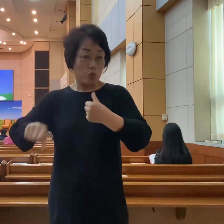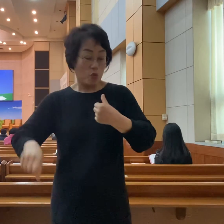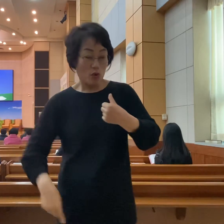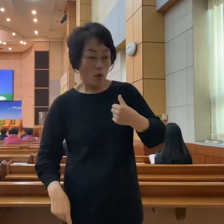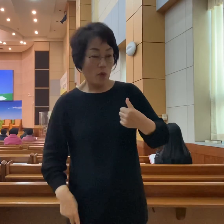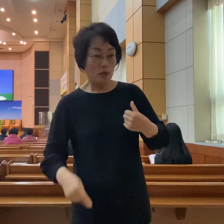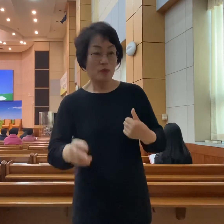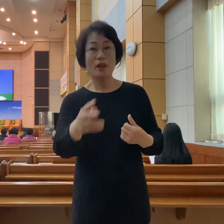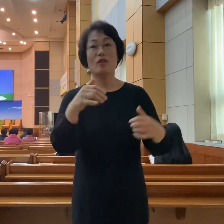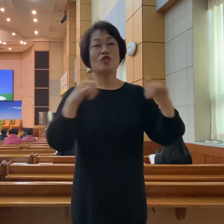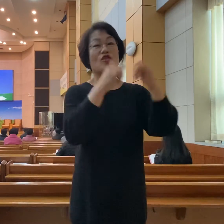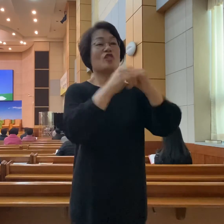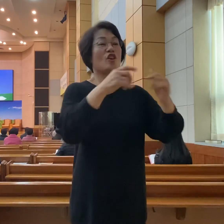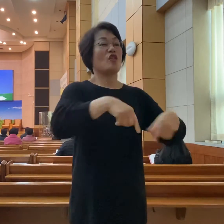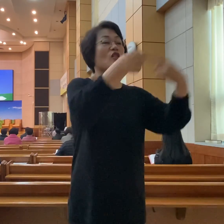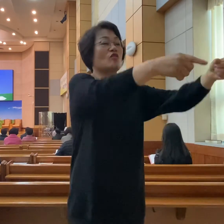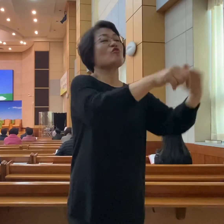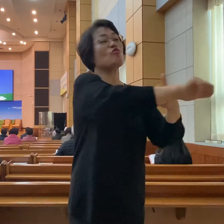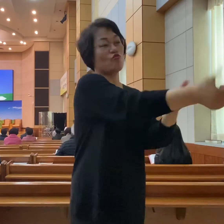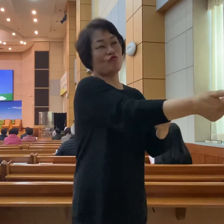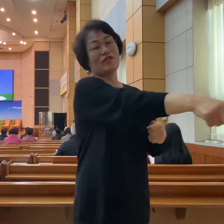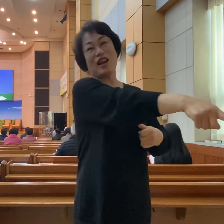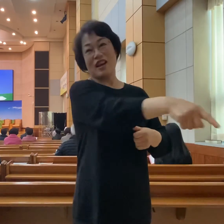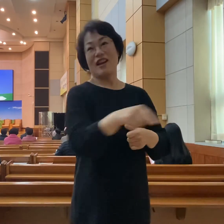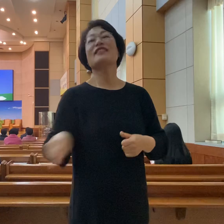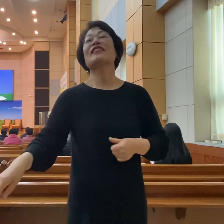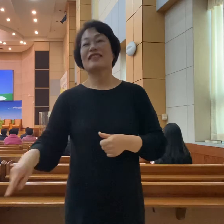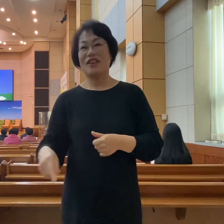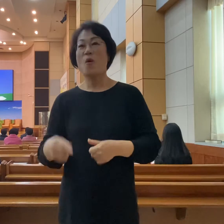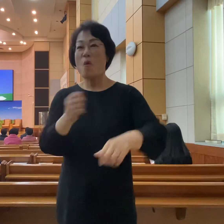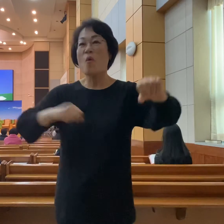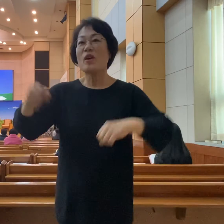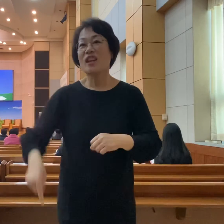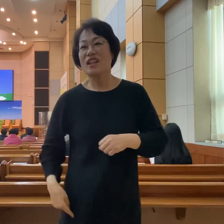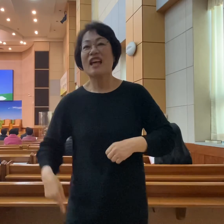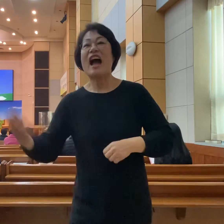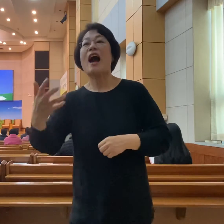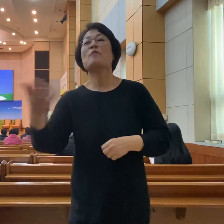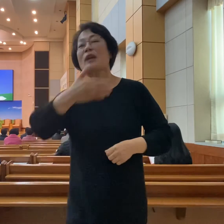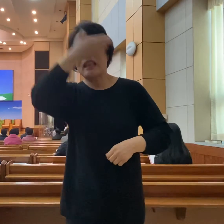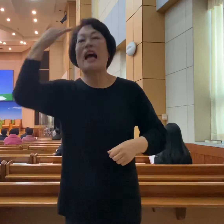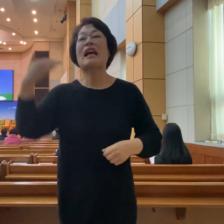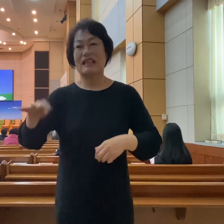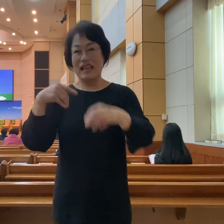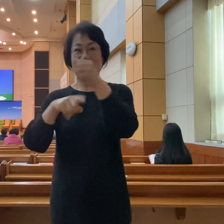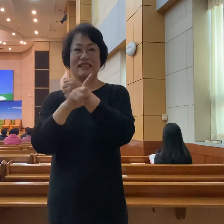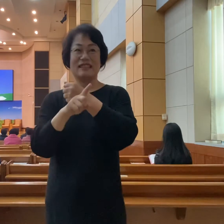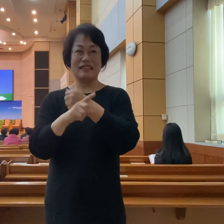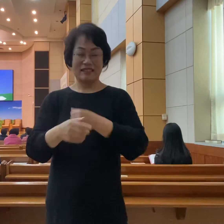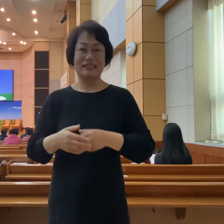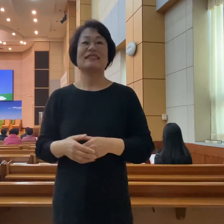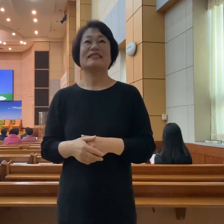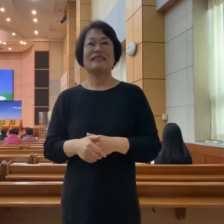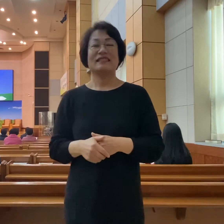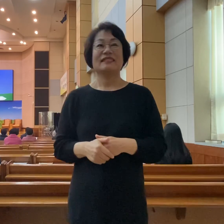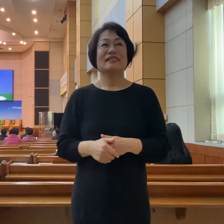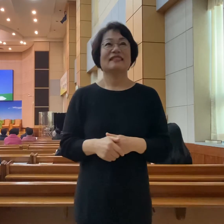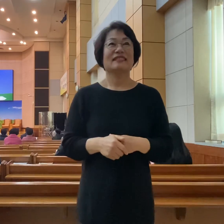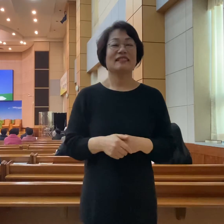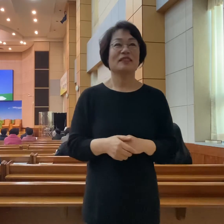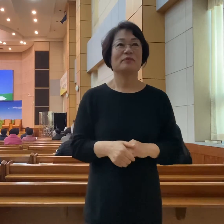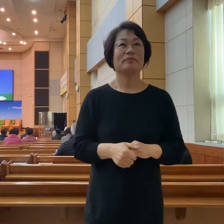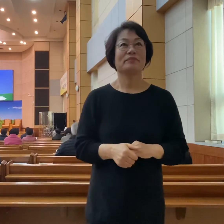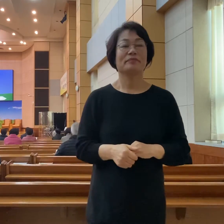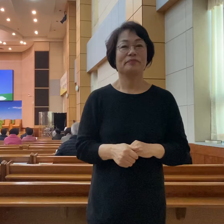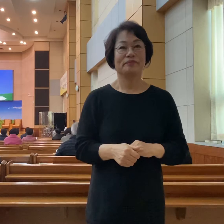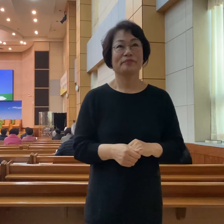없고 이 변방의 늙은이 한 이제 이 건장한 청년,